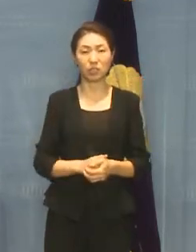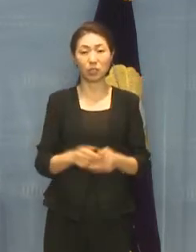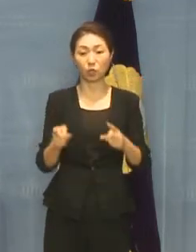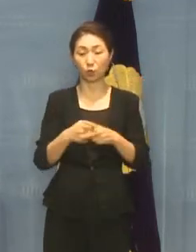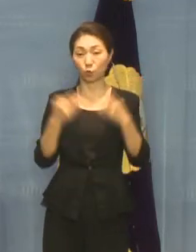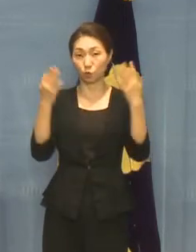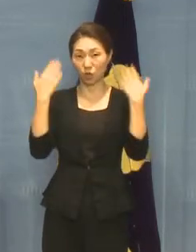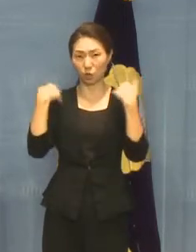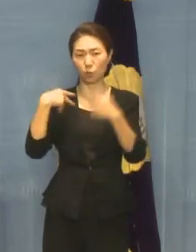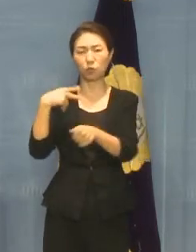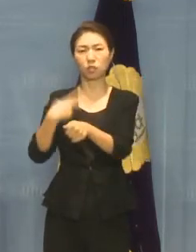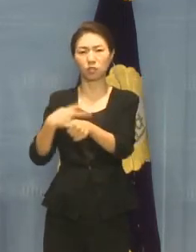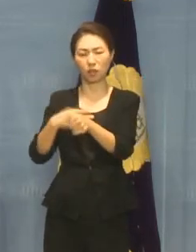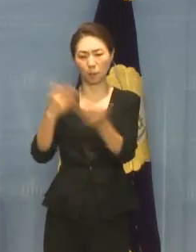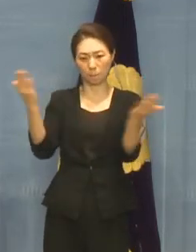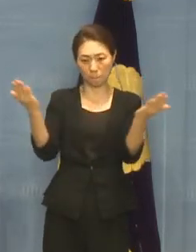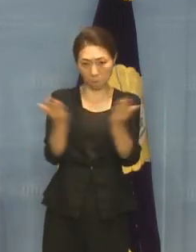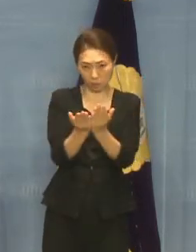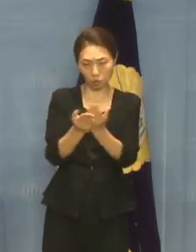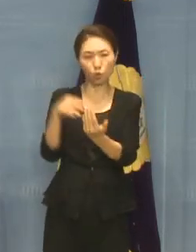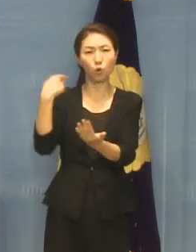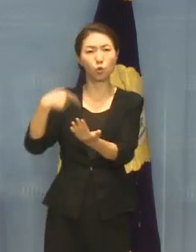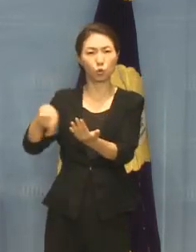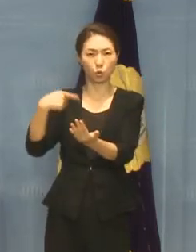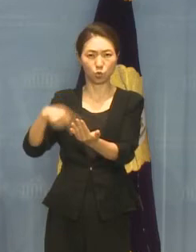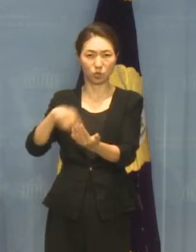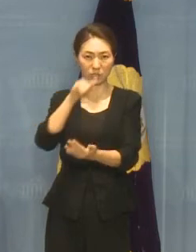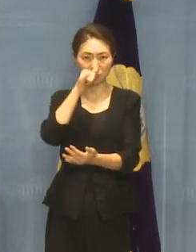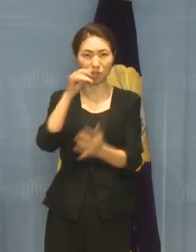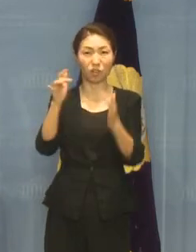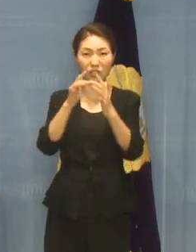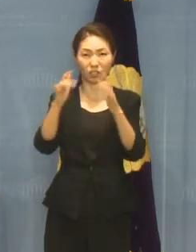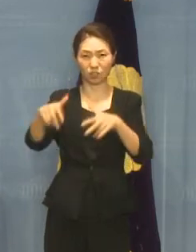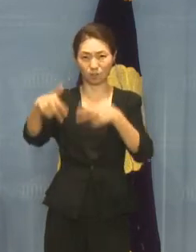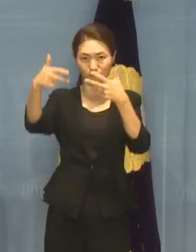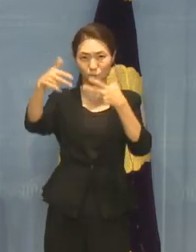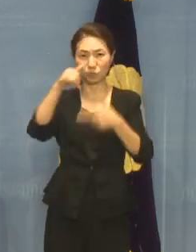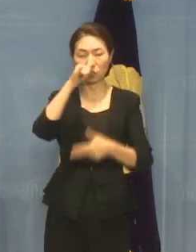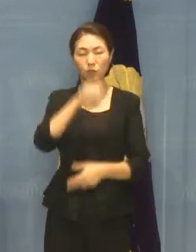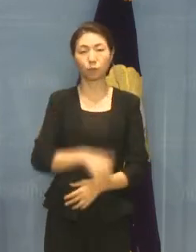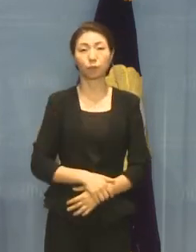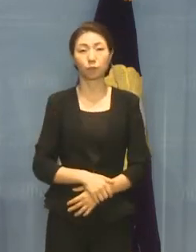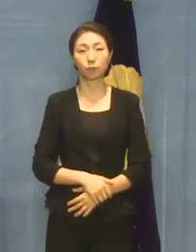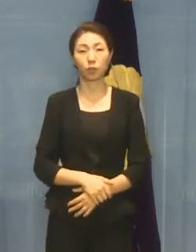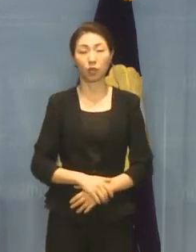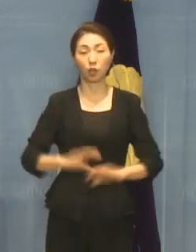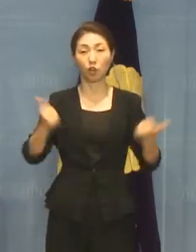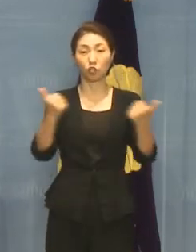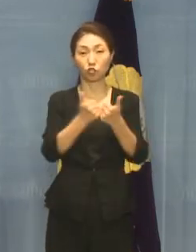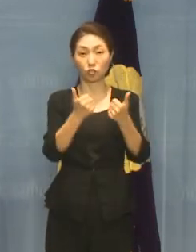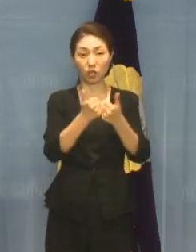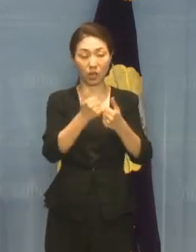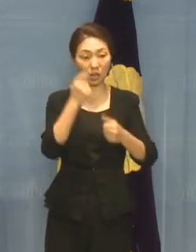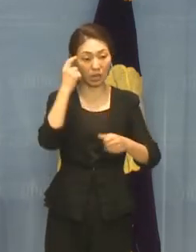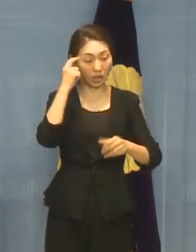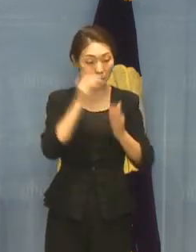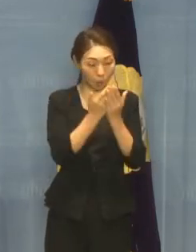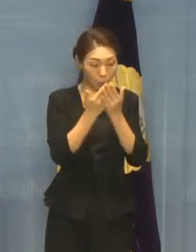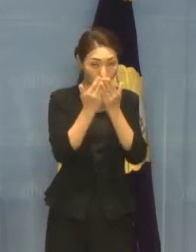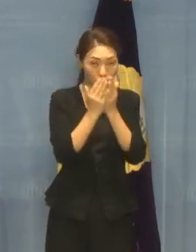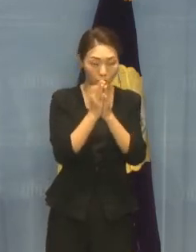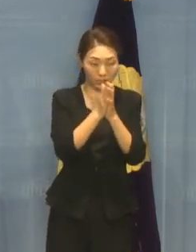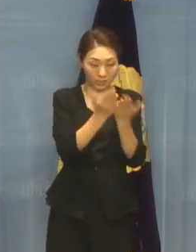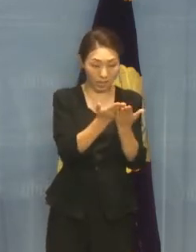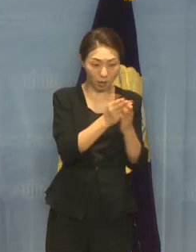교원 의정연수를 온라인으로 실시할 예정입니다. 다음으로 국회 도서관은 목요일